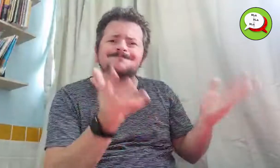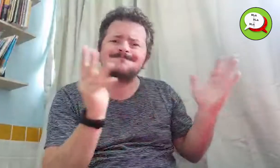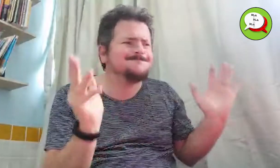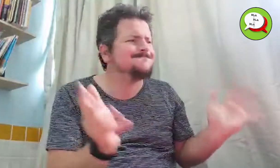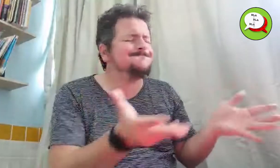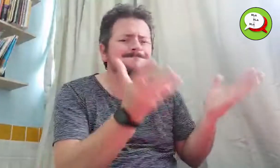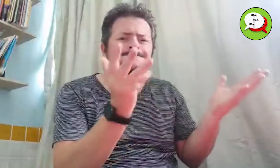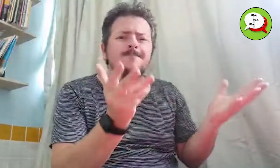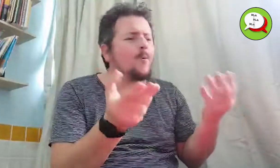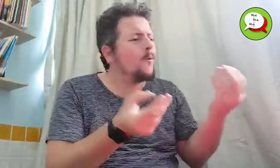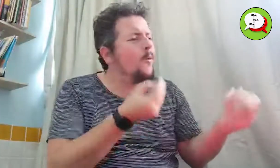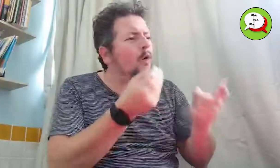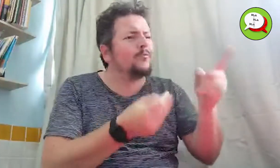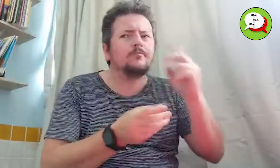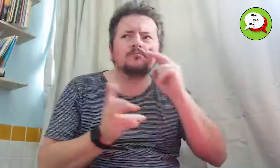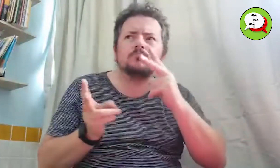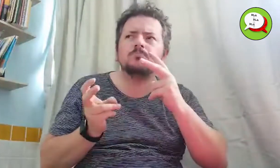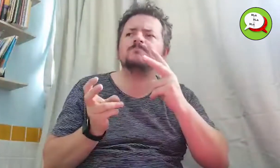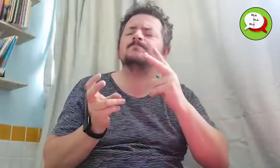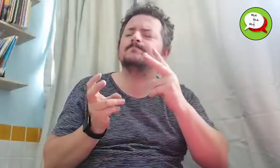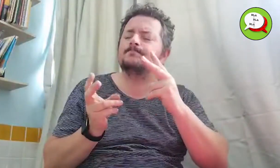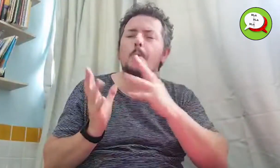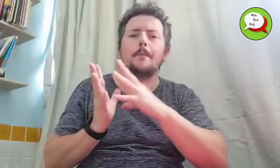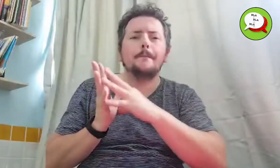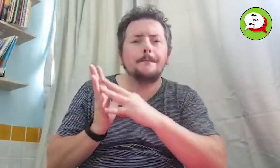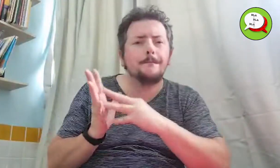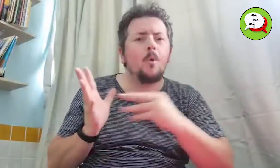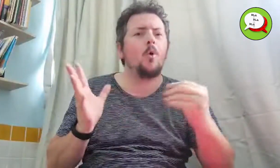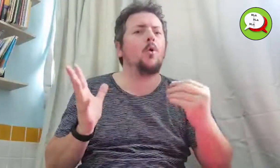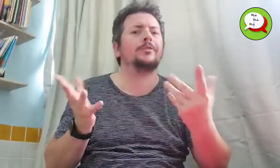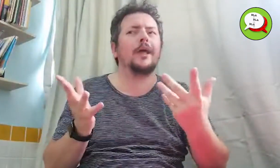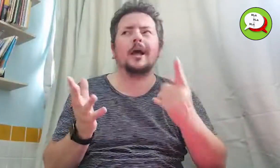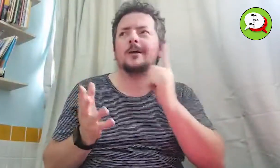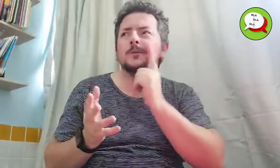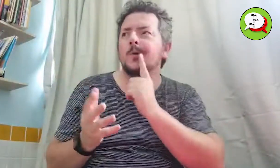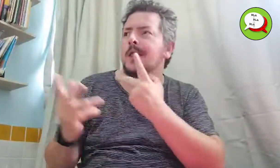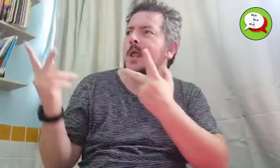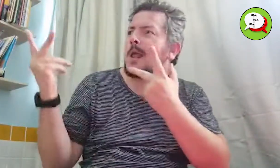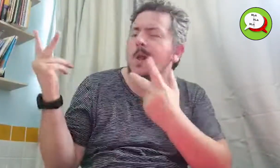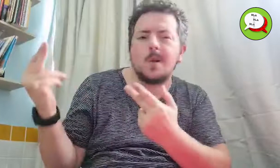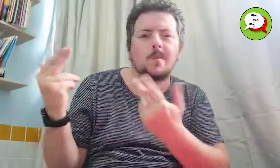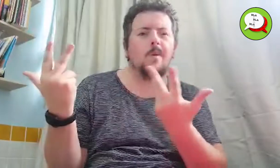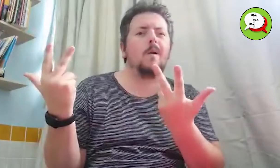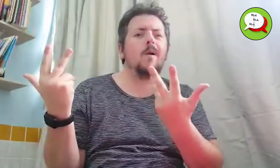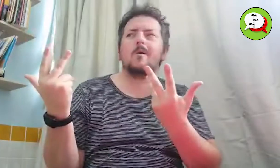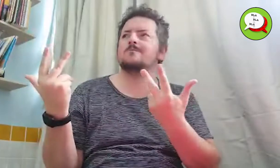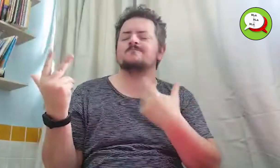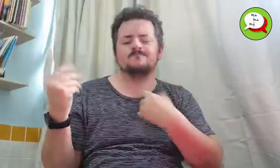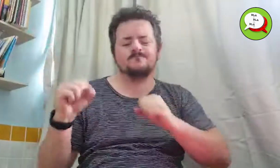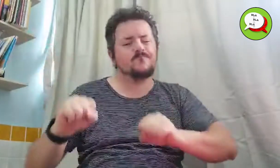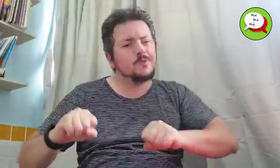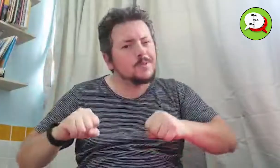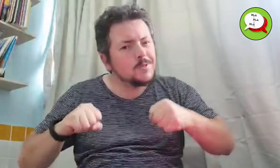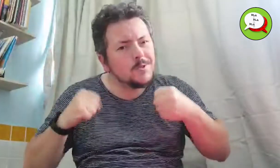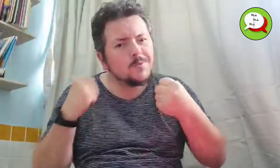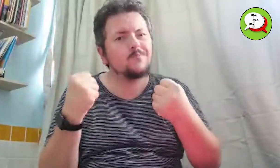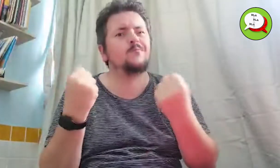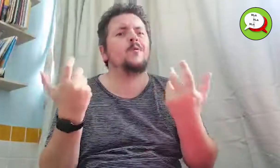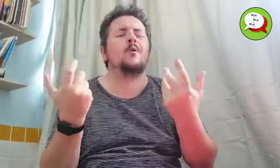não só com as coisas que faltam a ele, mas como um sujeito que precisa ser estimulado, como um aluno que